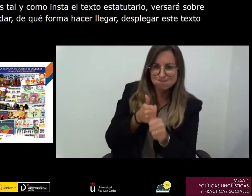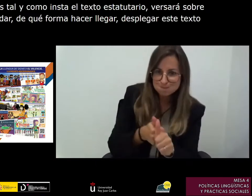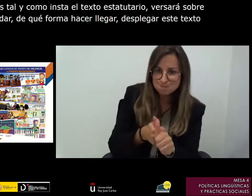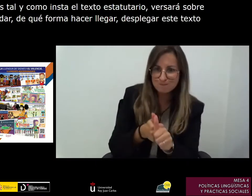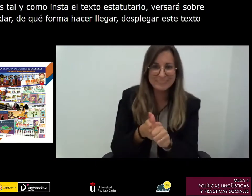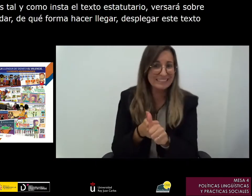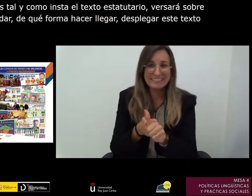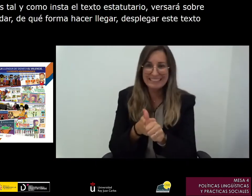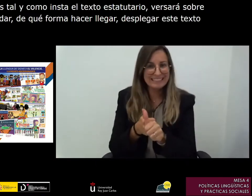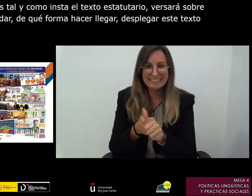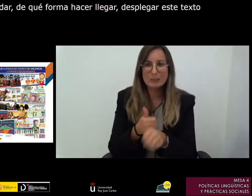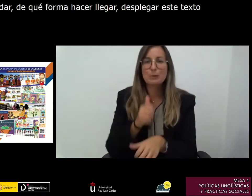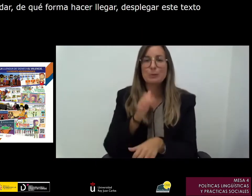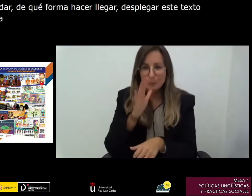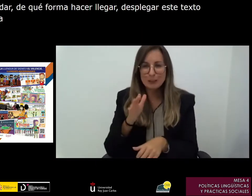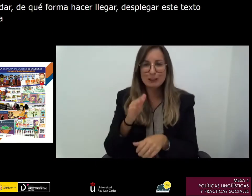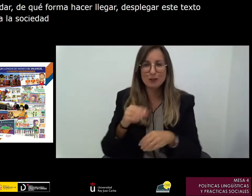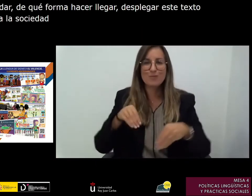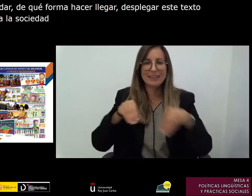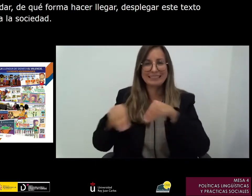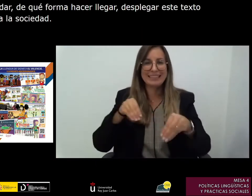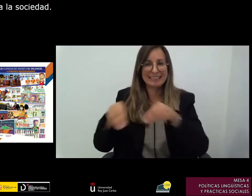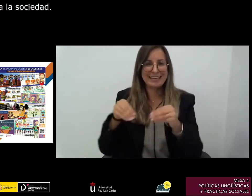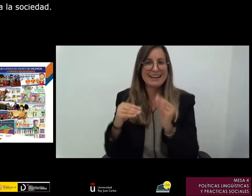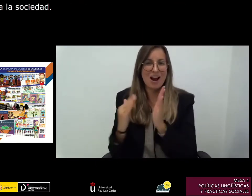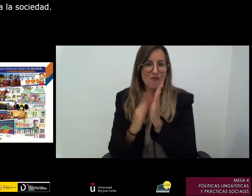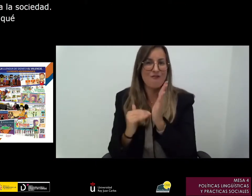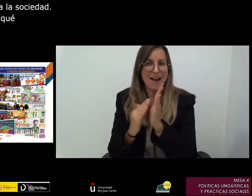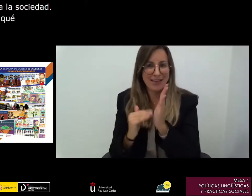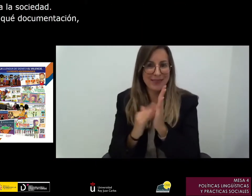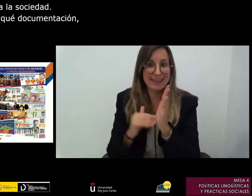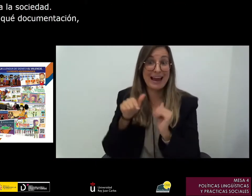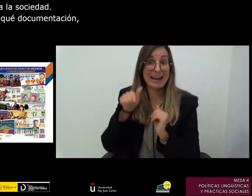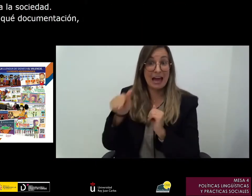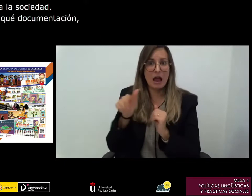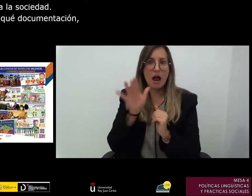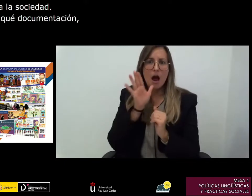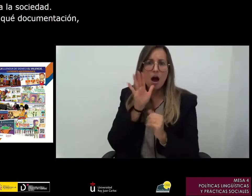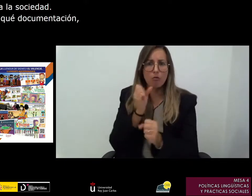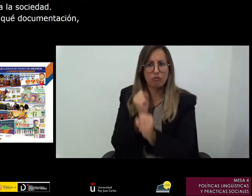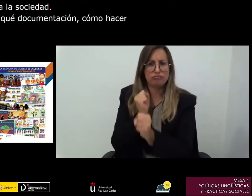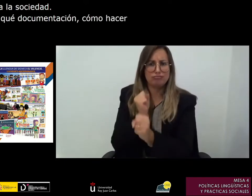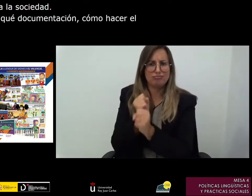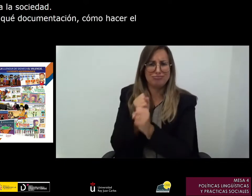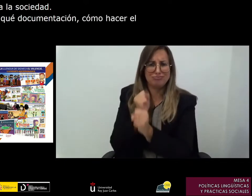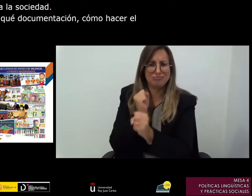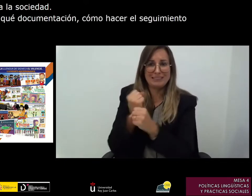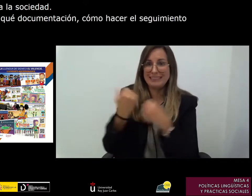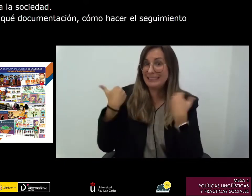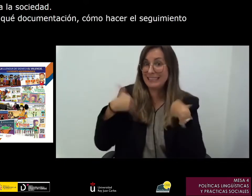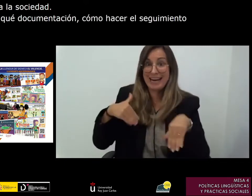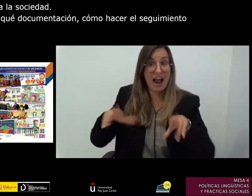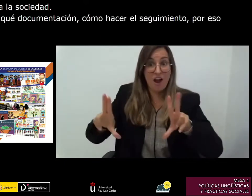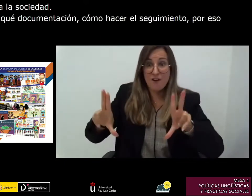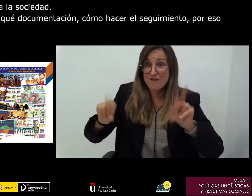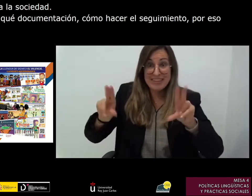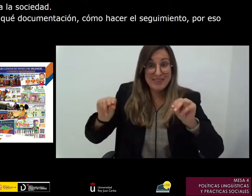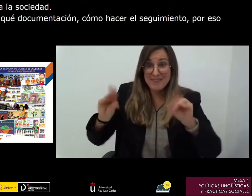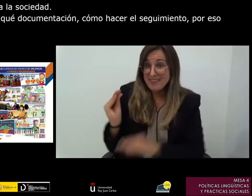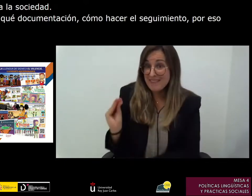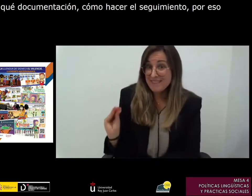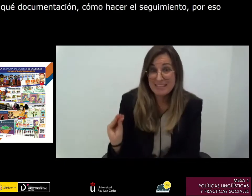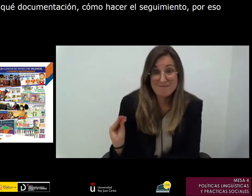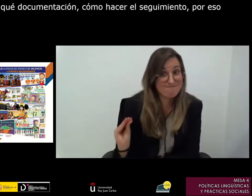A través de qué documentación, cómo hacer el seguimiento. Por eso, crear esta estrategia que nos dé pie, que